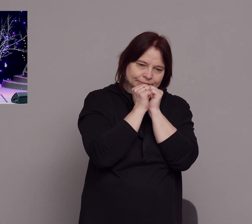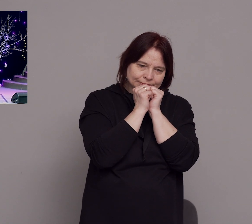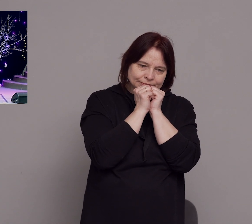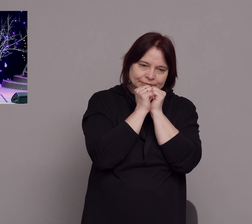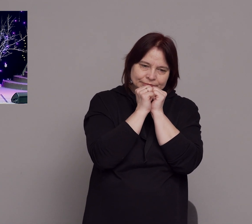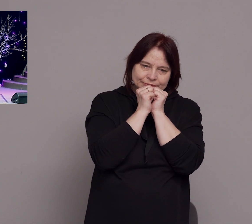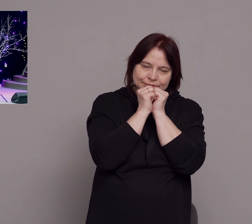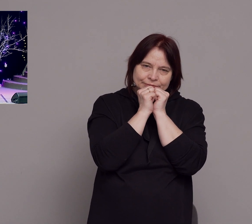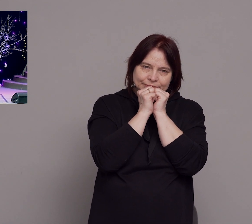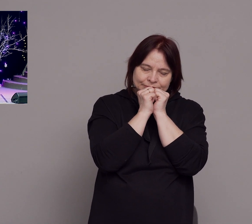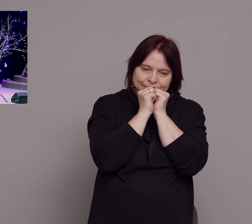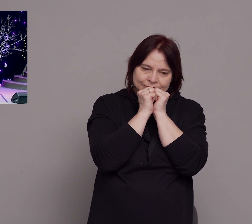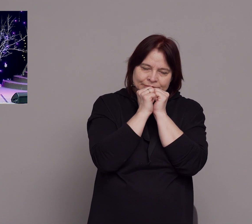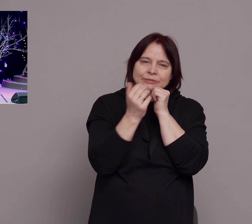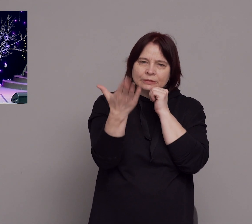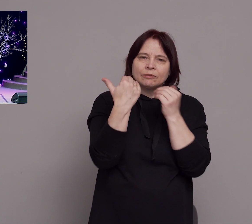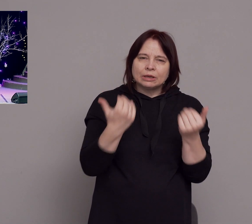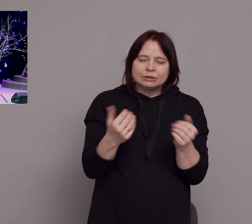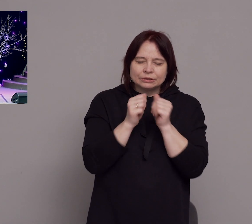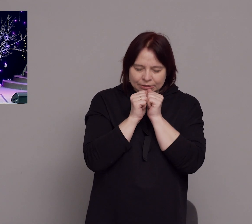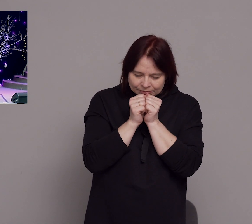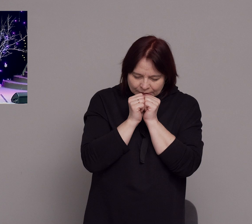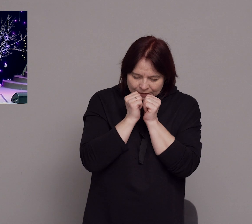Давайте мы сейчас склоним головы и помолимся.